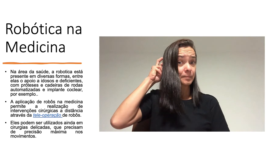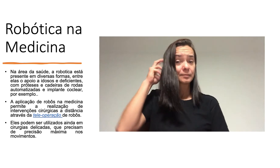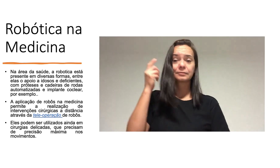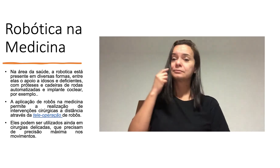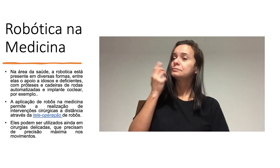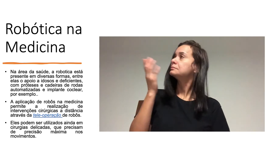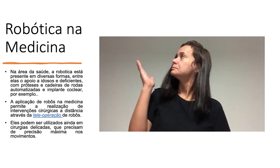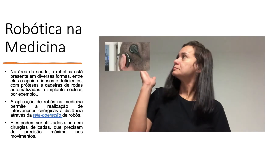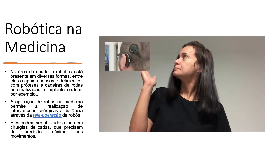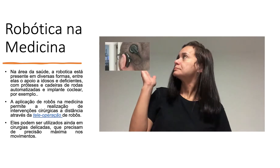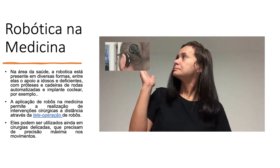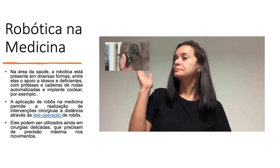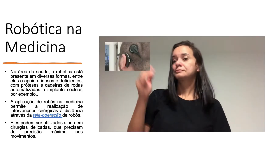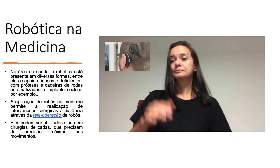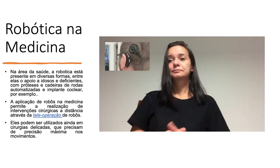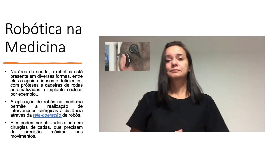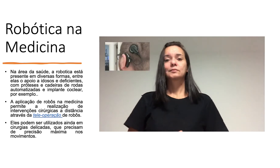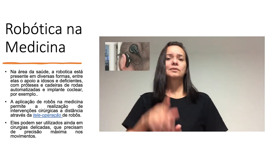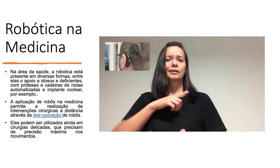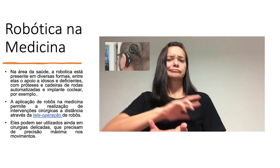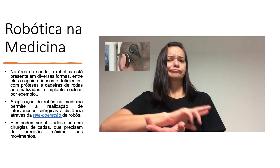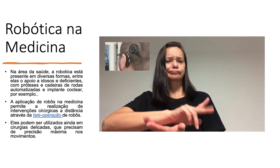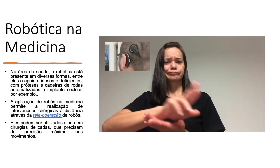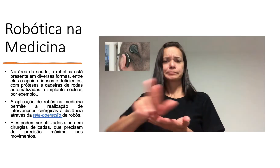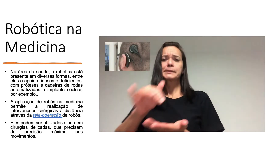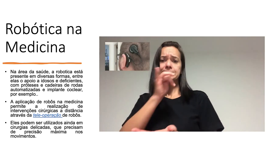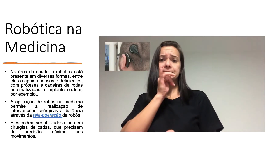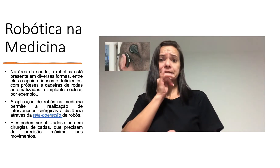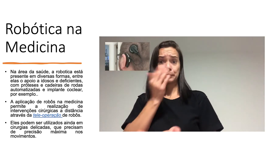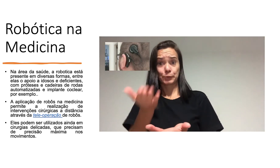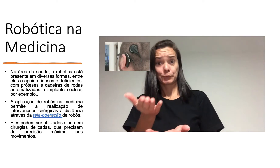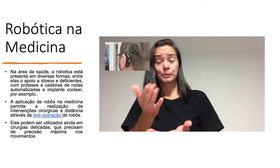e até mesmo através do implante coclear.